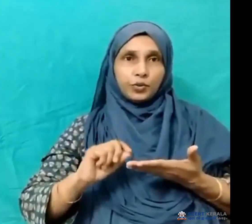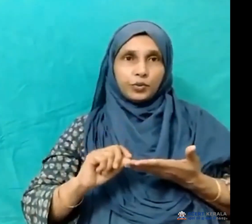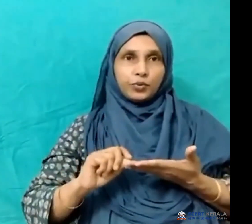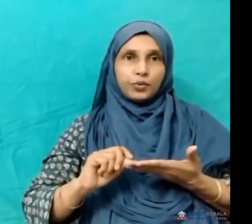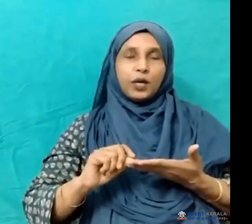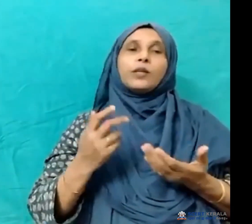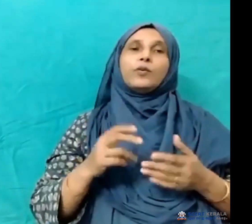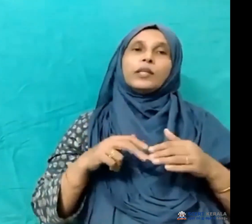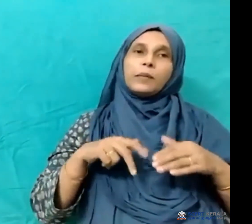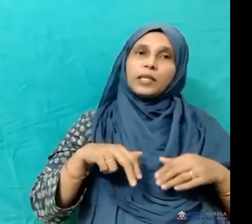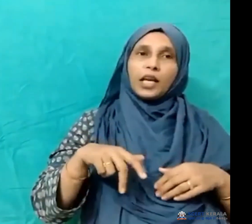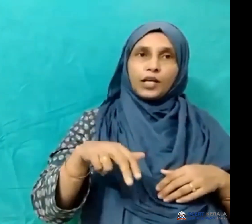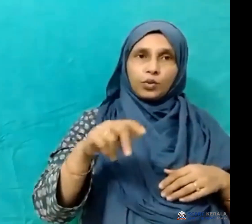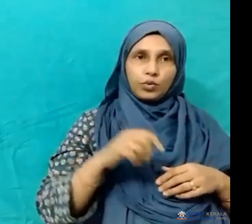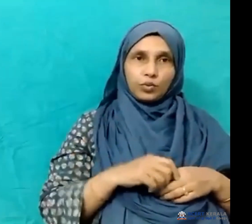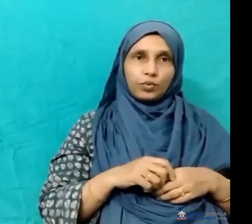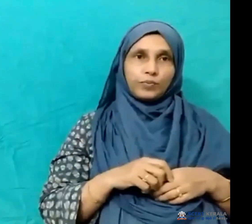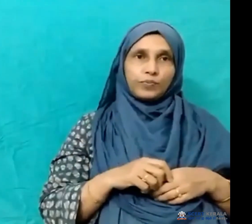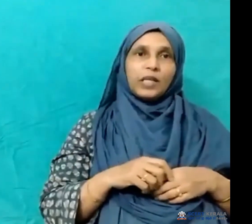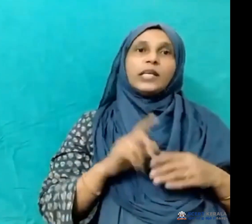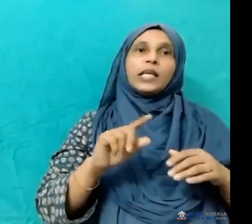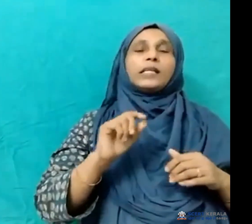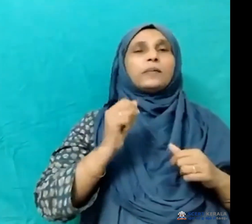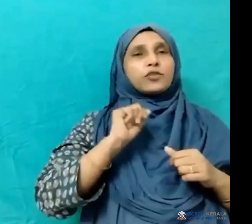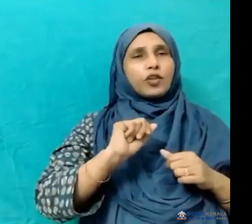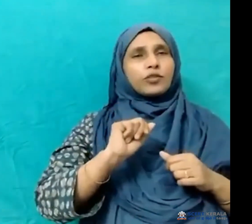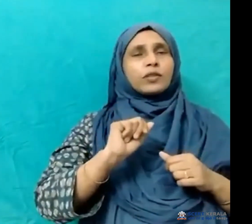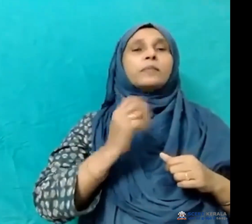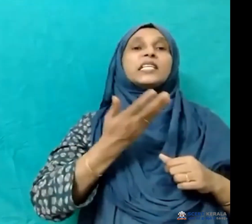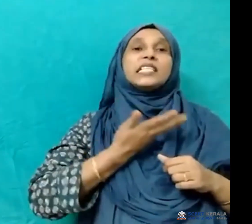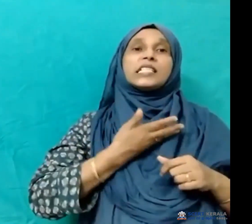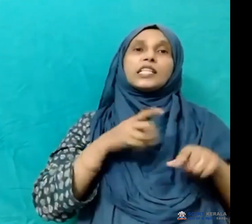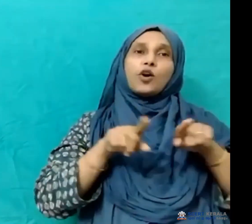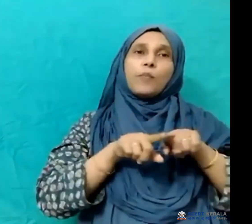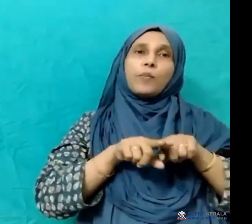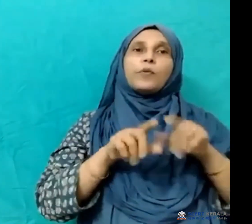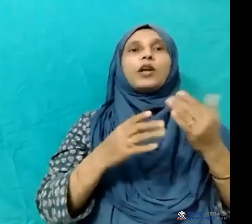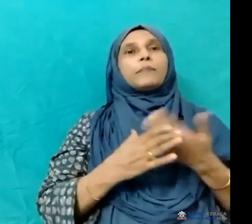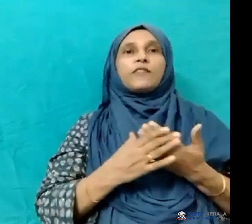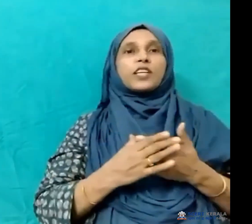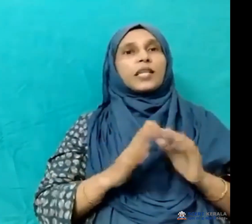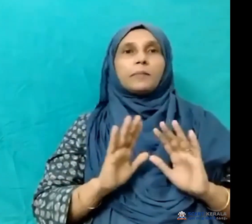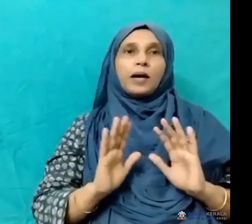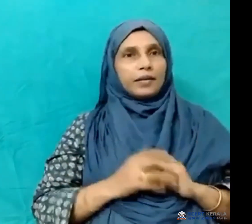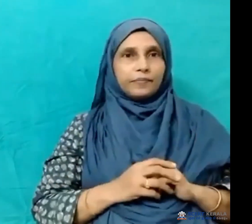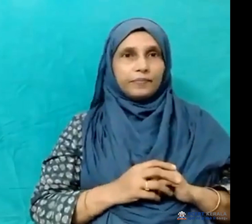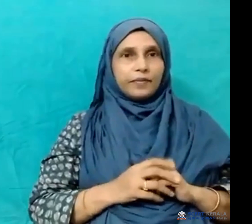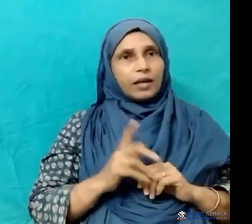നമ്മൾ എഴുതുന്നു, അതുപോലെ നമ്മൾ നടക്കുന്നു. ഇതെല്ലാം നമ്മുടെ സ്വന്തം ഇഷ്ടത്തിന് ഒപ്പമുള്ള പ്രവർത്തനം ആണ്